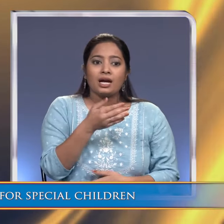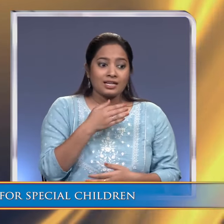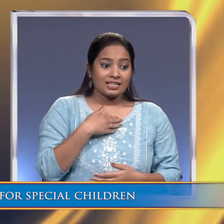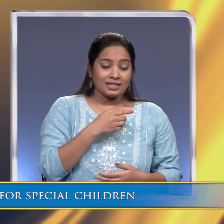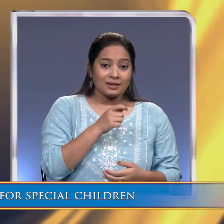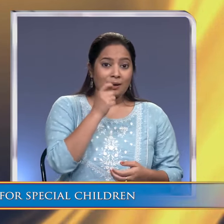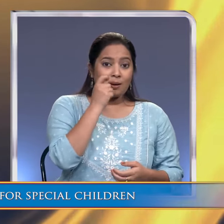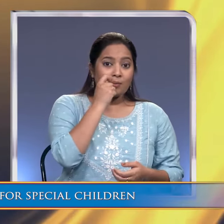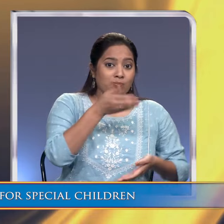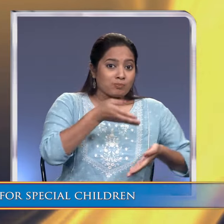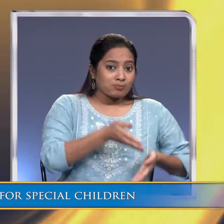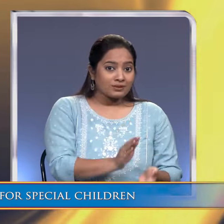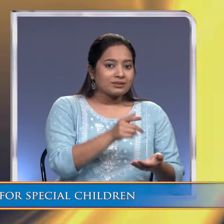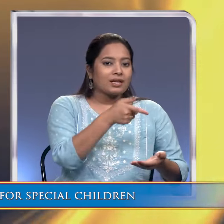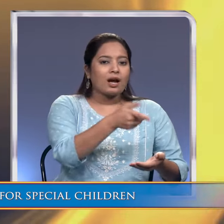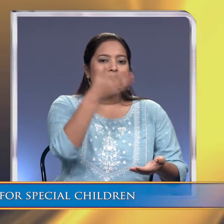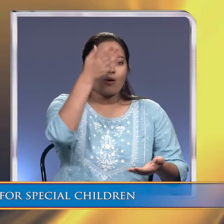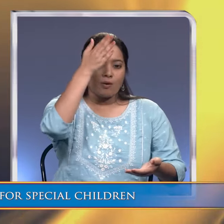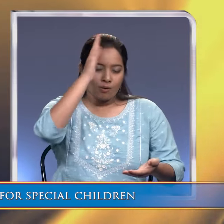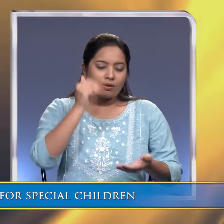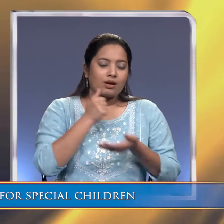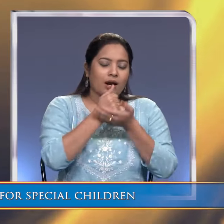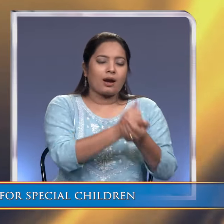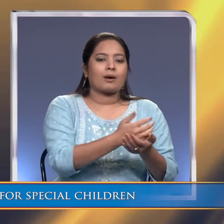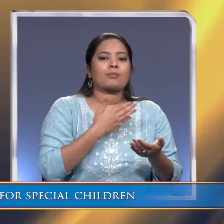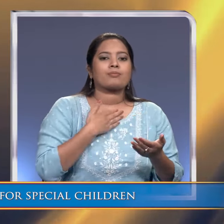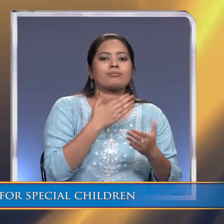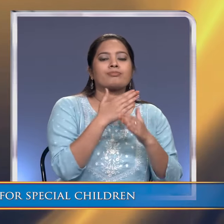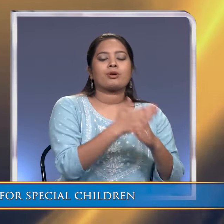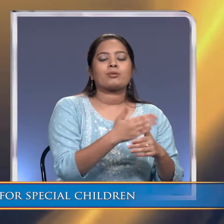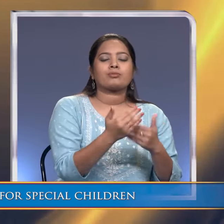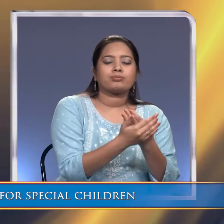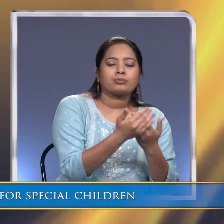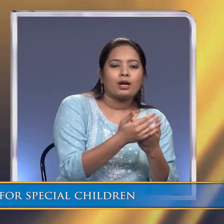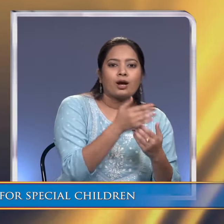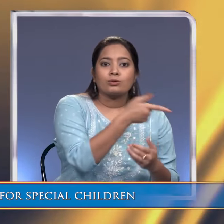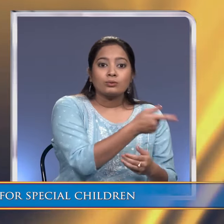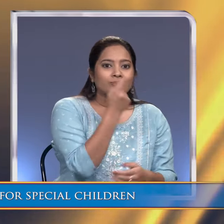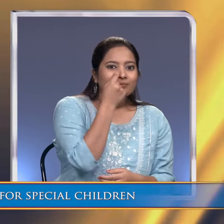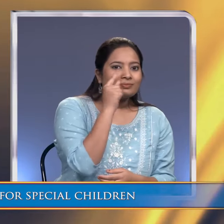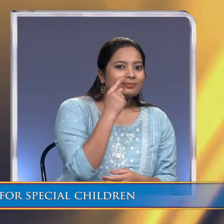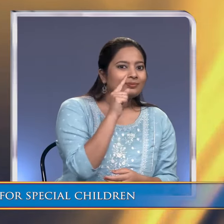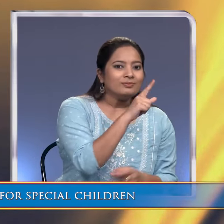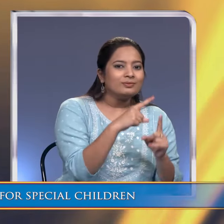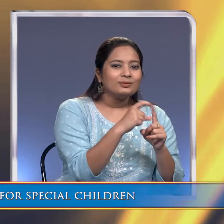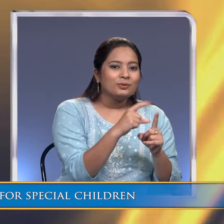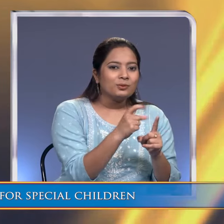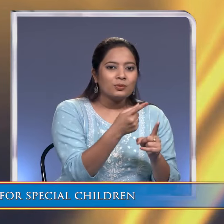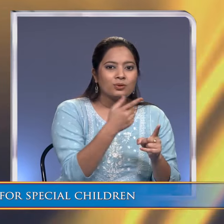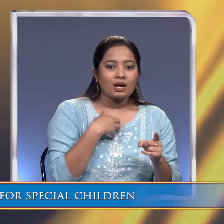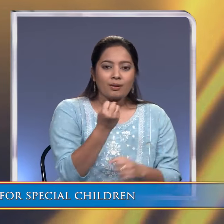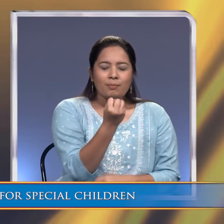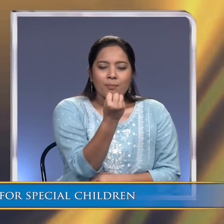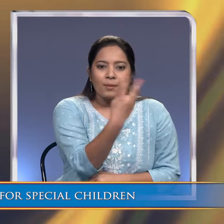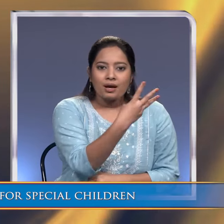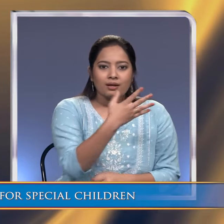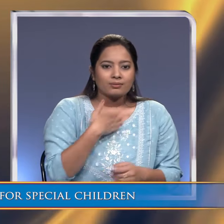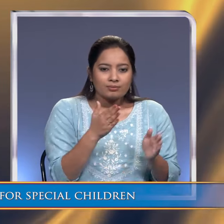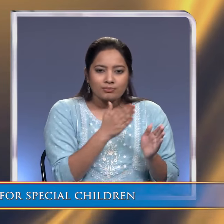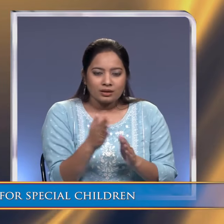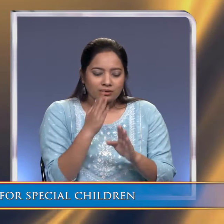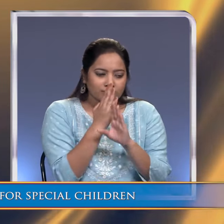बच्चा जो है इसे परमेश्वर उनकी मदद करेगा संभालने के लिए। तो 3 महीना वो उस बच्चे को छिपा कर रखते हैं और